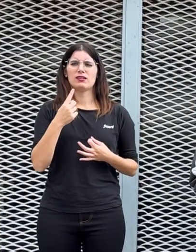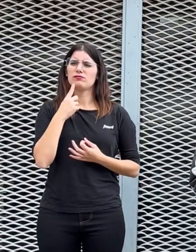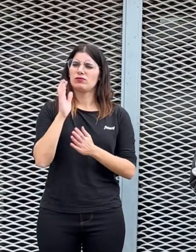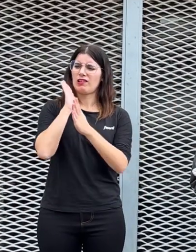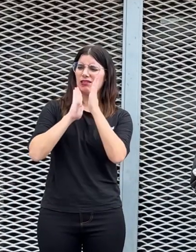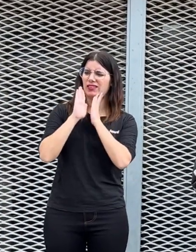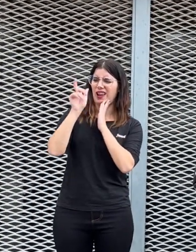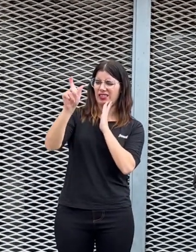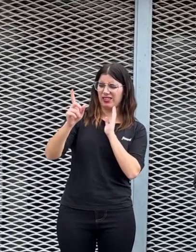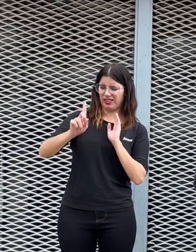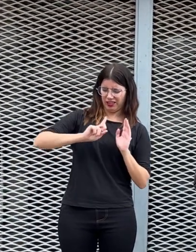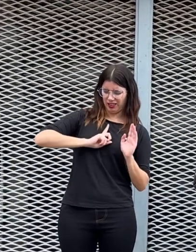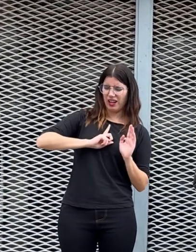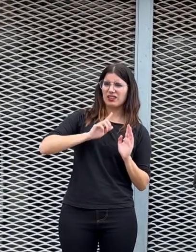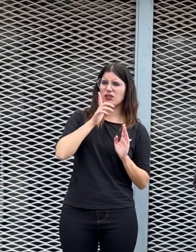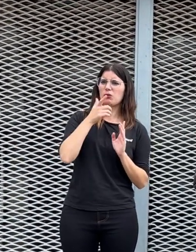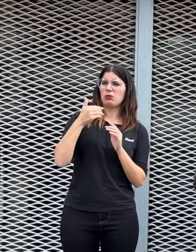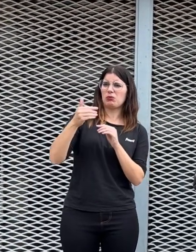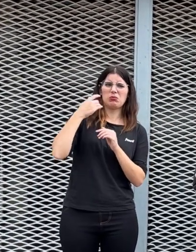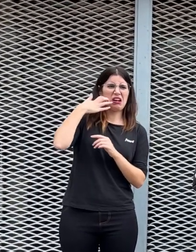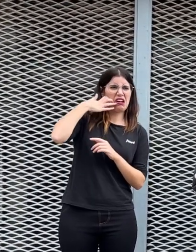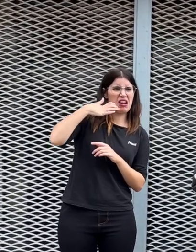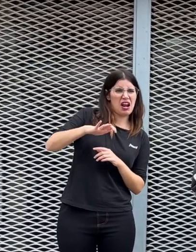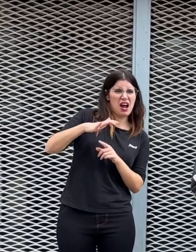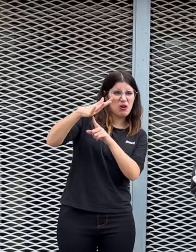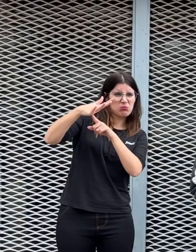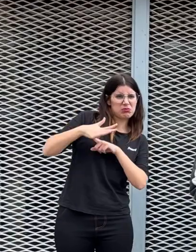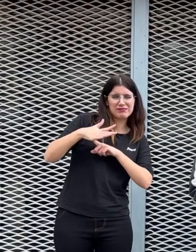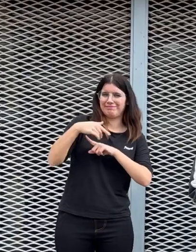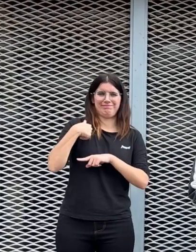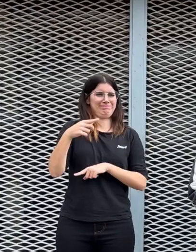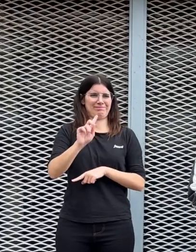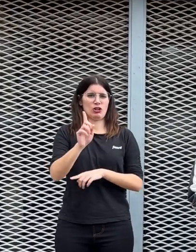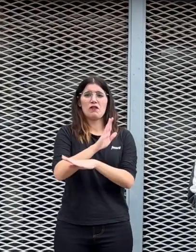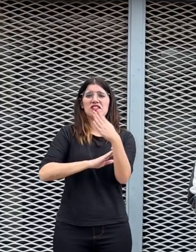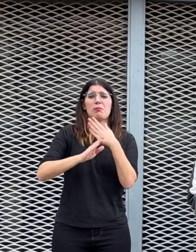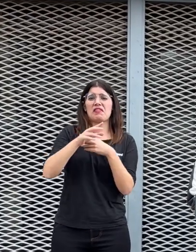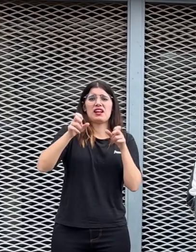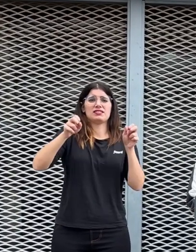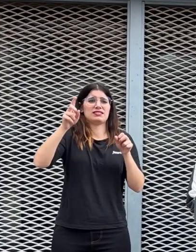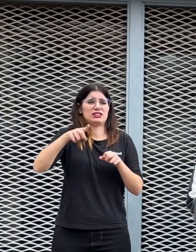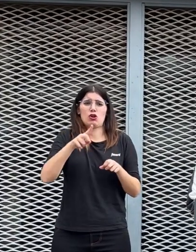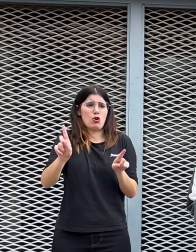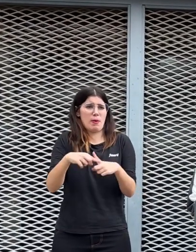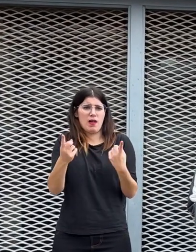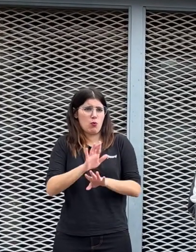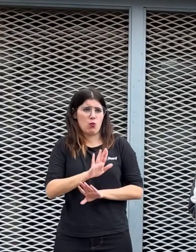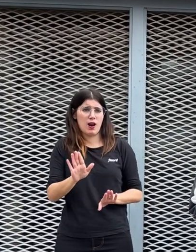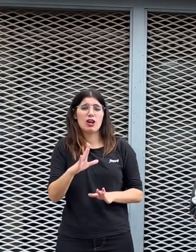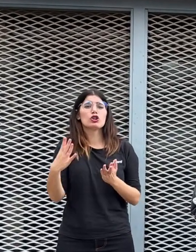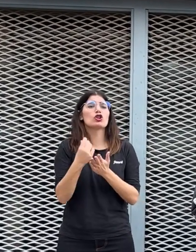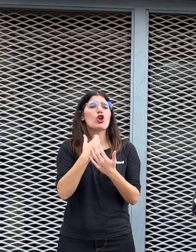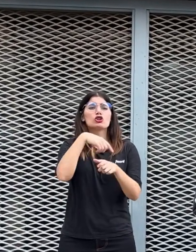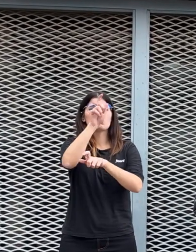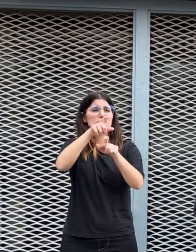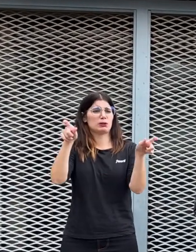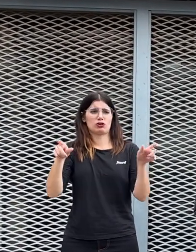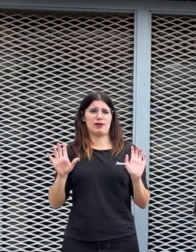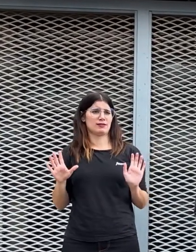como una especie aparte con discapacidad o sin ella. Todos somos personas.